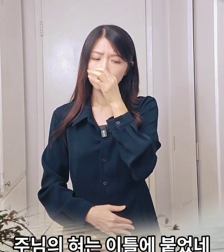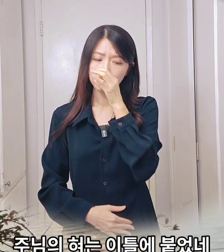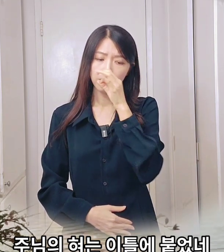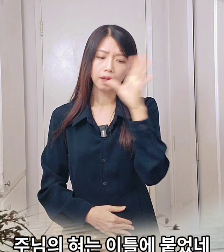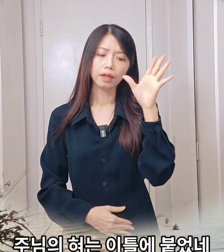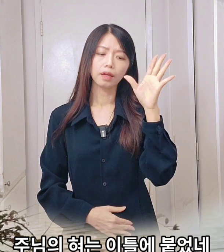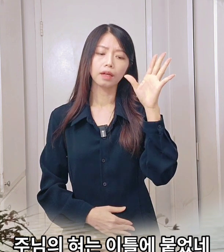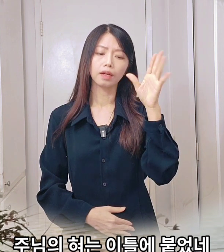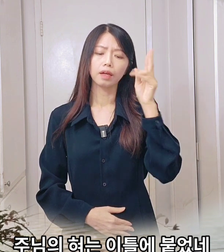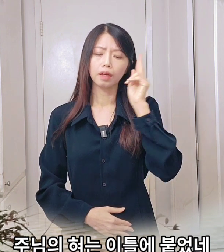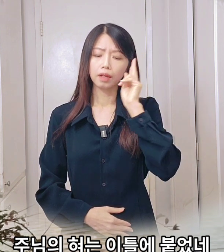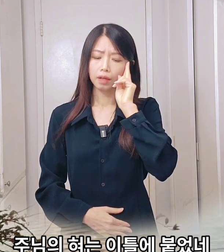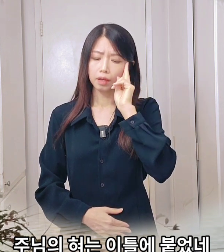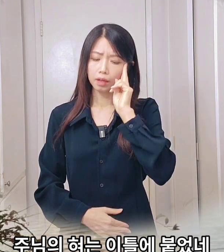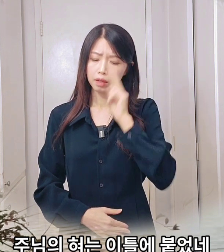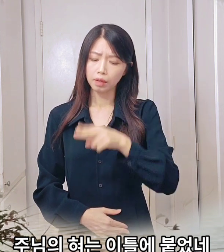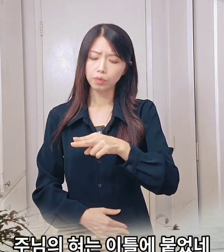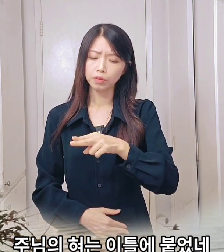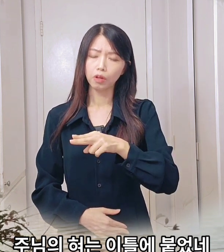이틀에